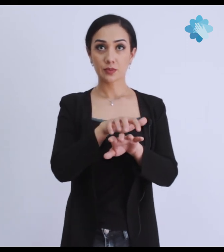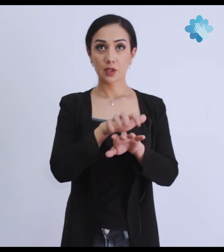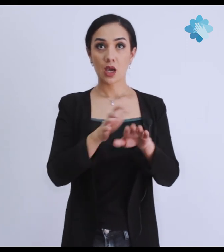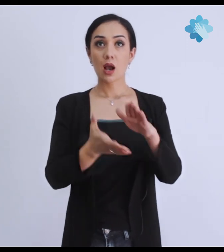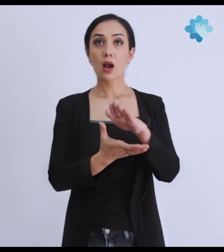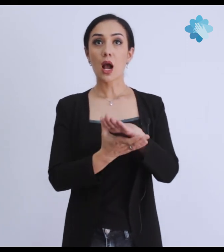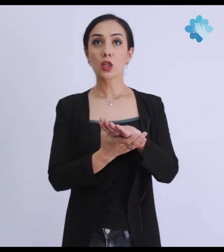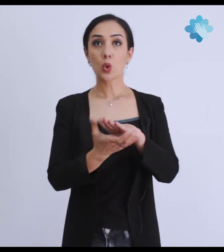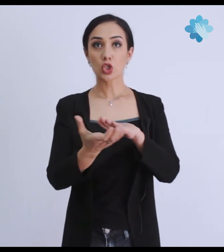галоши